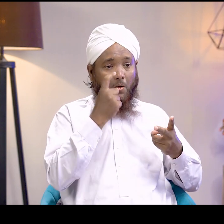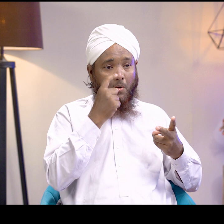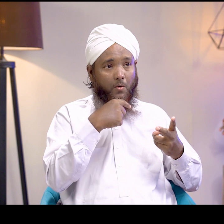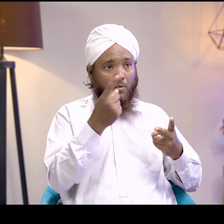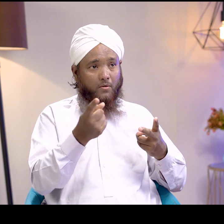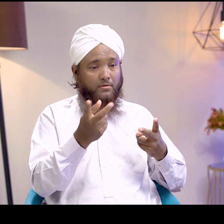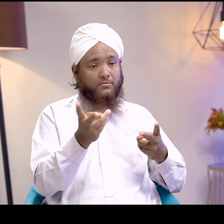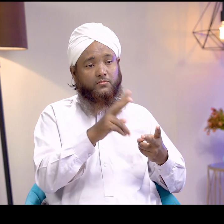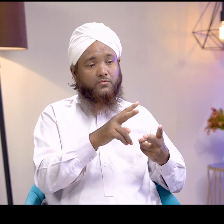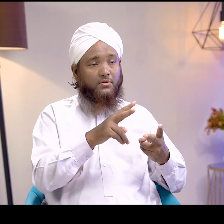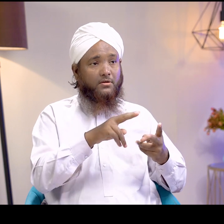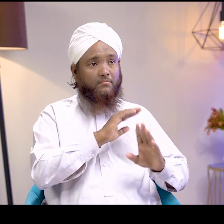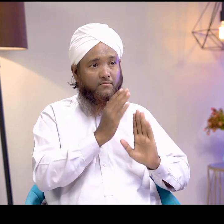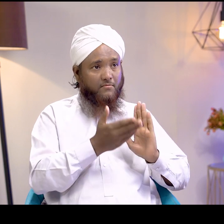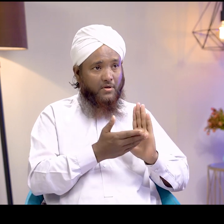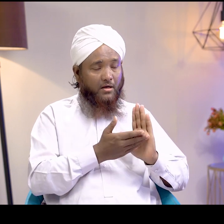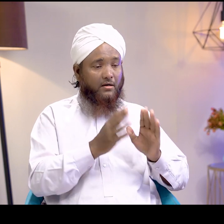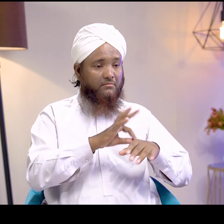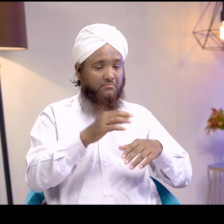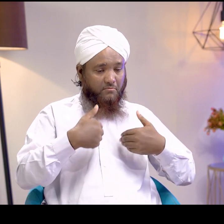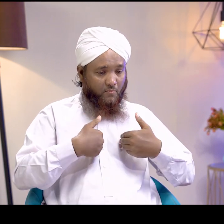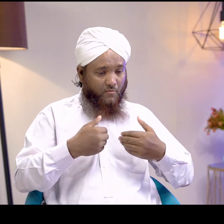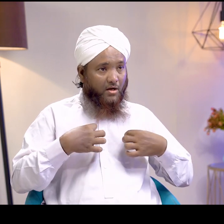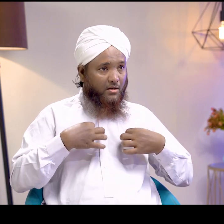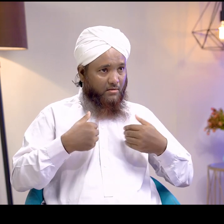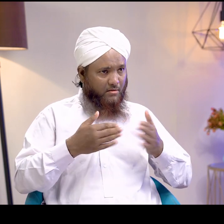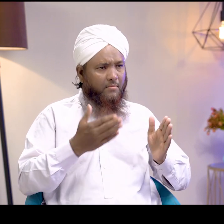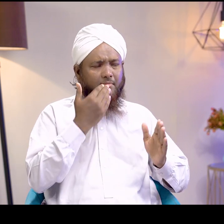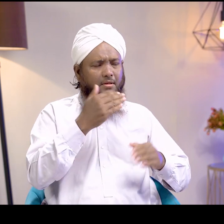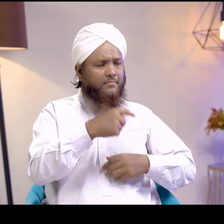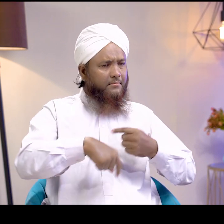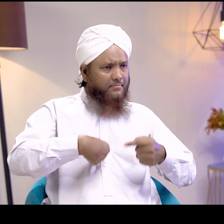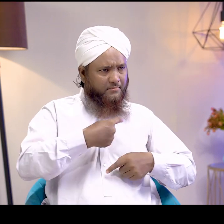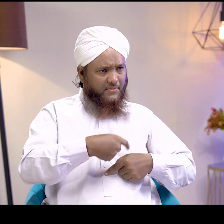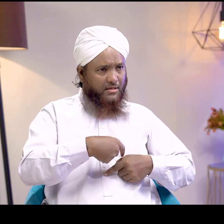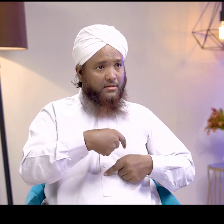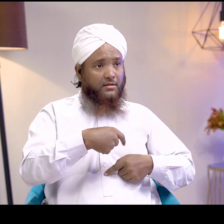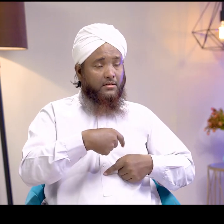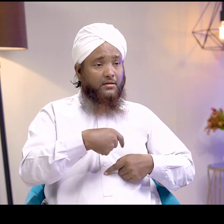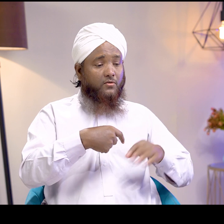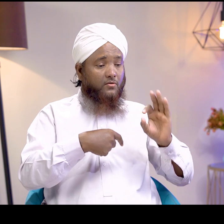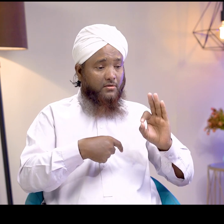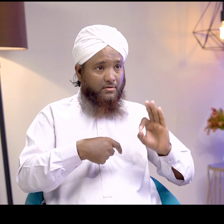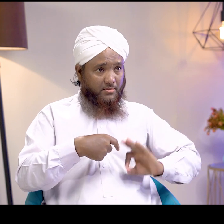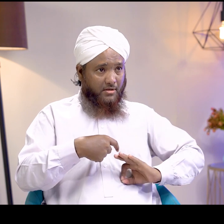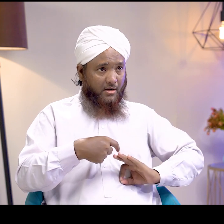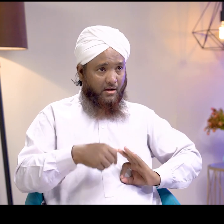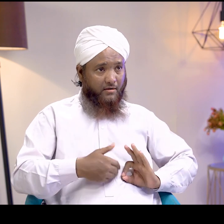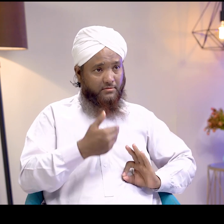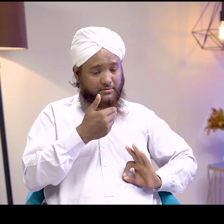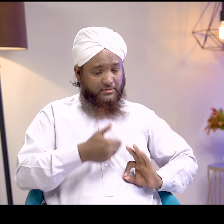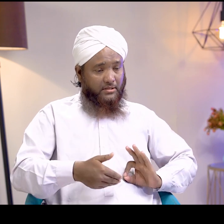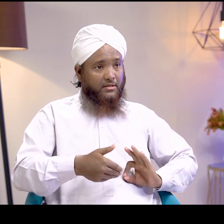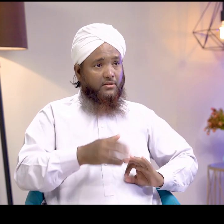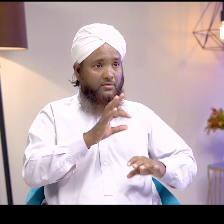नाफ के नीचे का हिस्सा जाहिर करना जायज नहीं है अगरचे वो पेट का ही हिस्सा होगा लेकिन नाफ से नीचे जो पेट का हिस्सा है वो एक औरत दूसरी